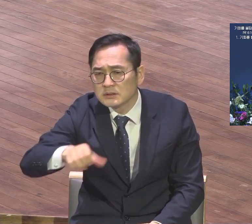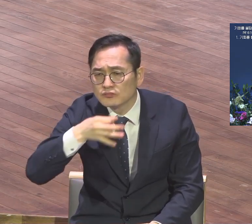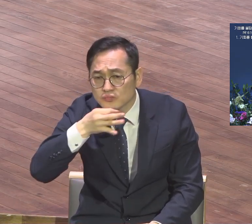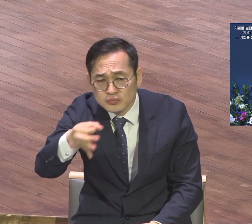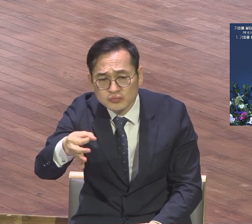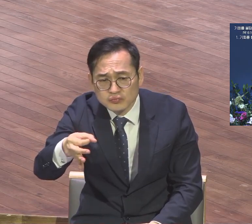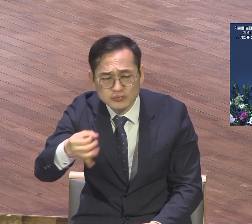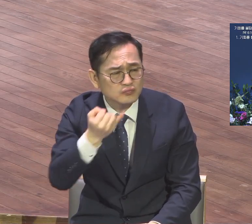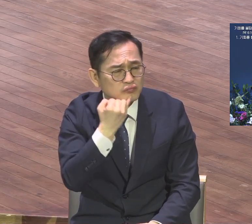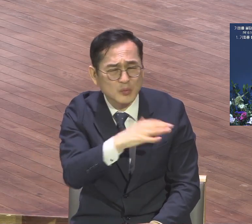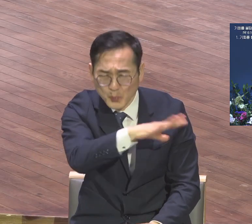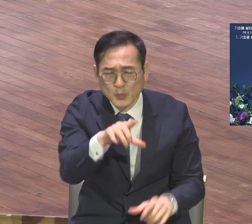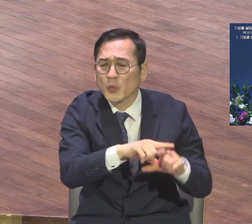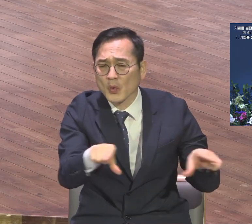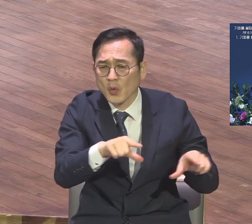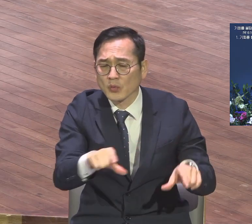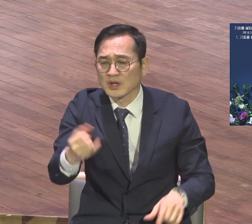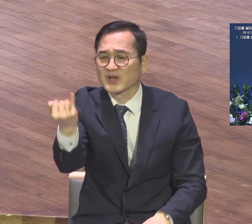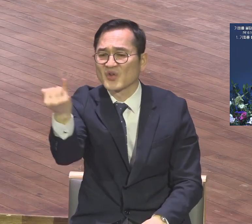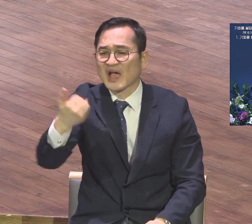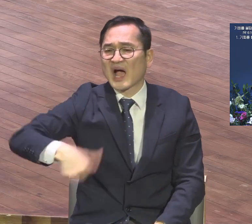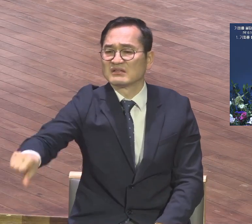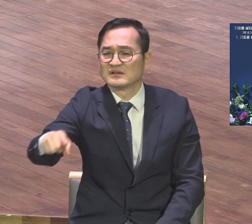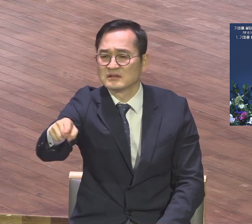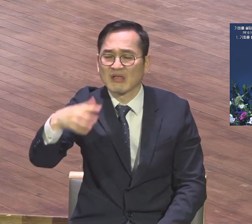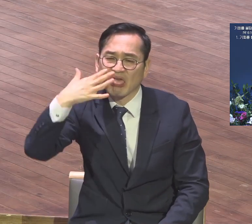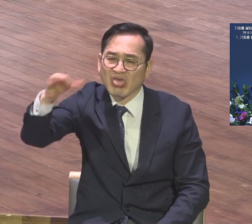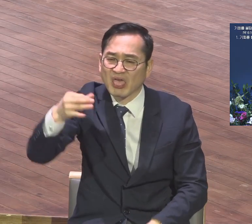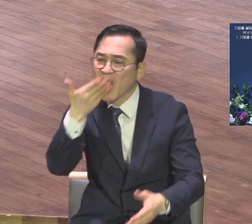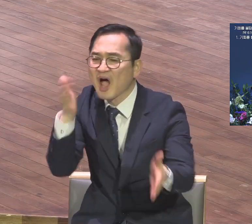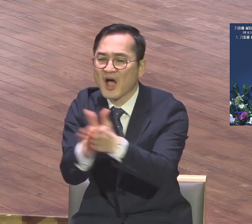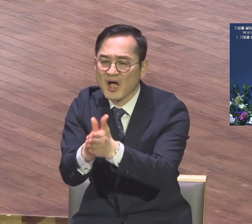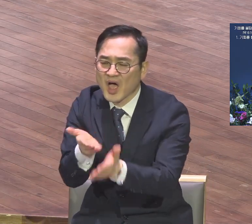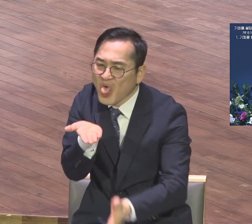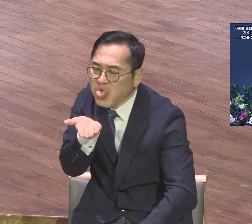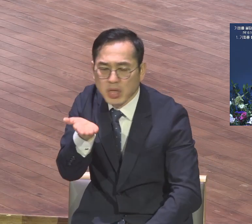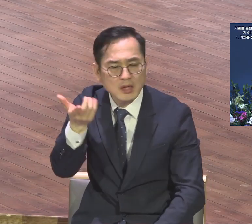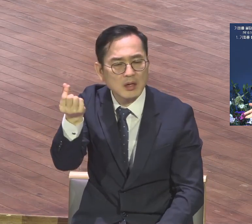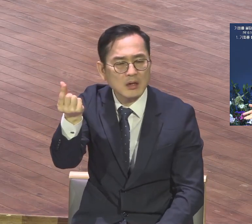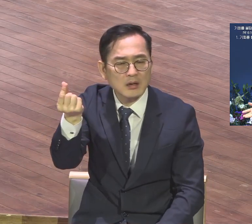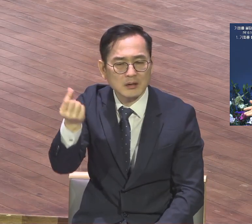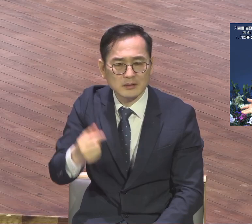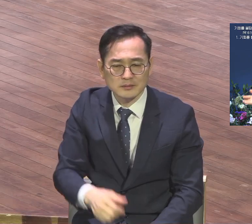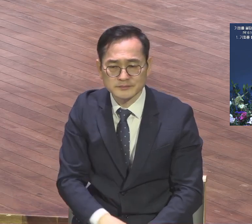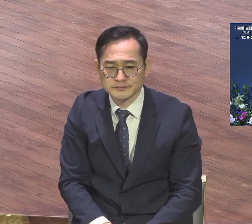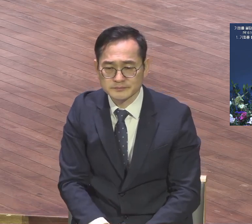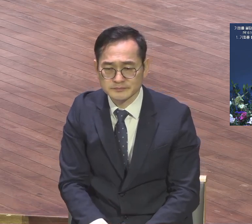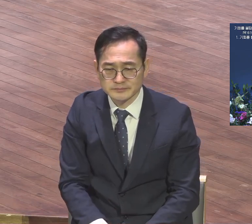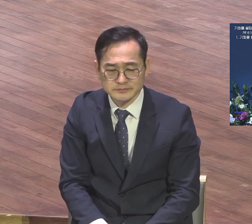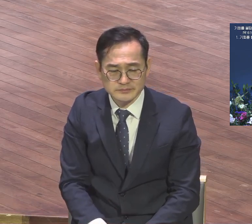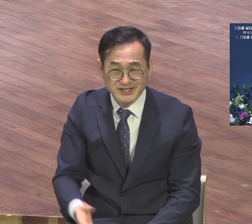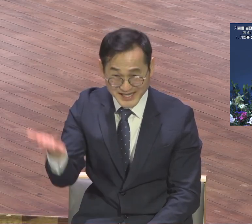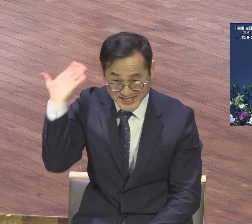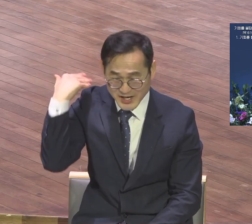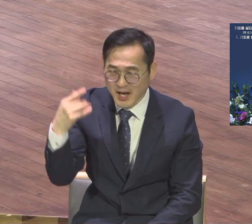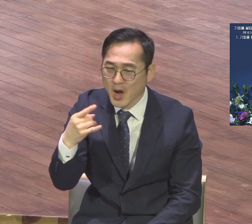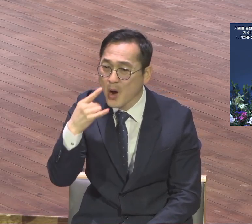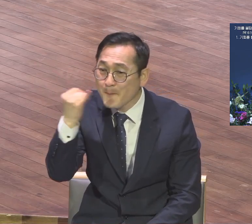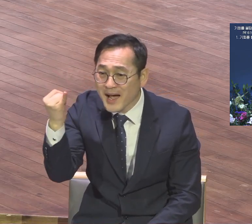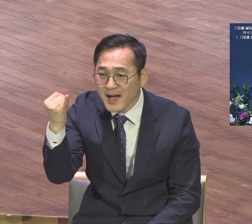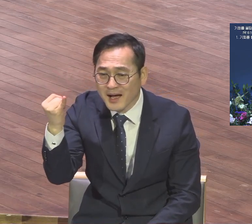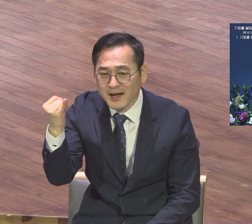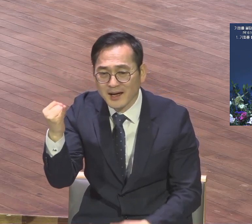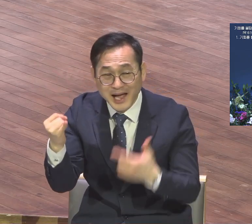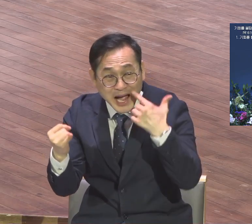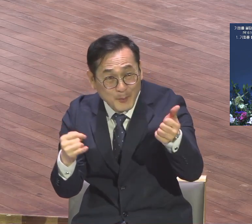지금 요즘보다 사라졌지만 과거에 우리 어릴 때는요 이런 말이 있었어요. 아버지 일찍 돌아가고 어머니가 키운 자식들 애비 없는